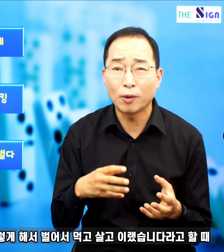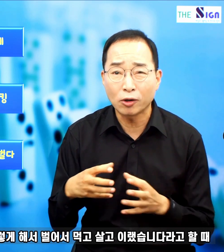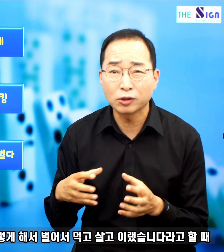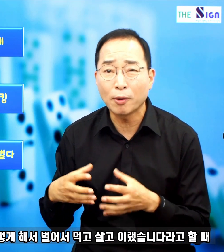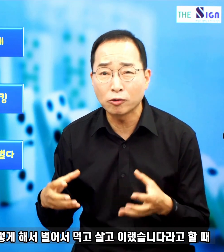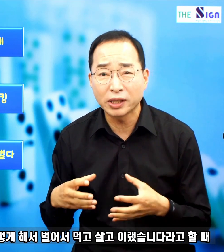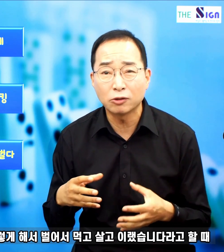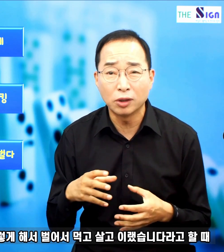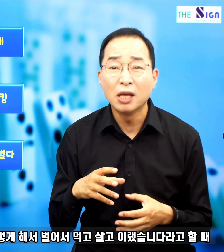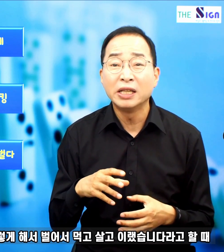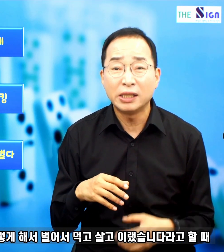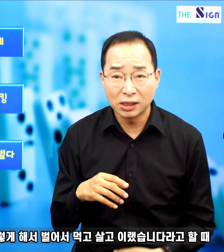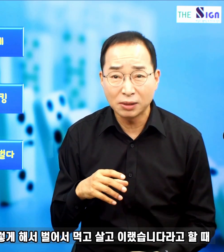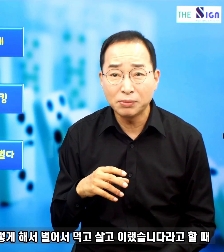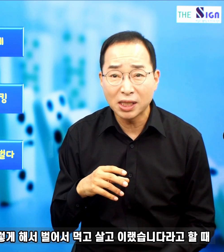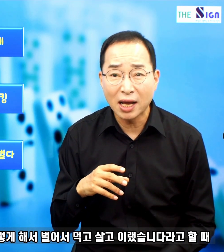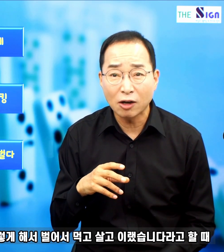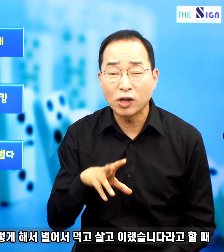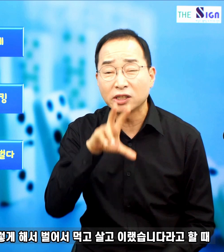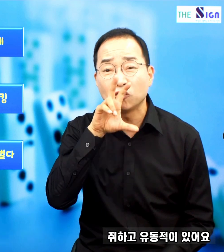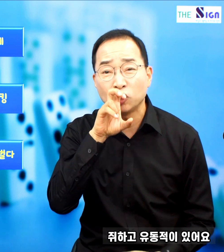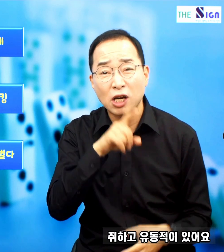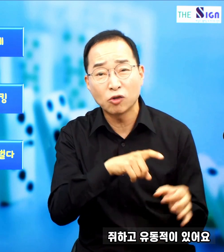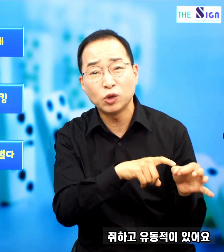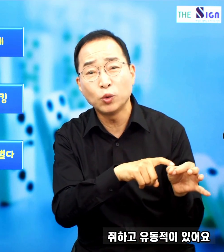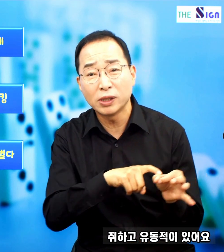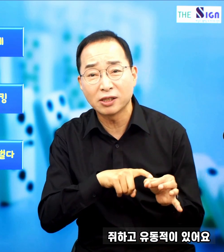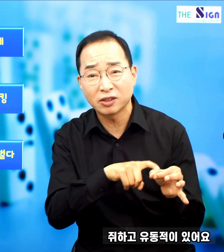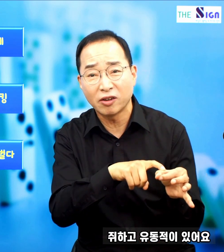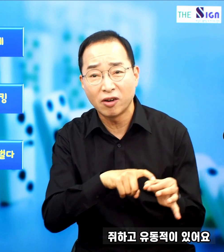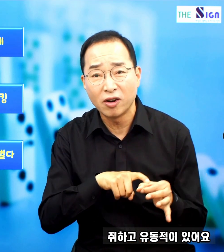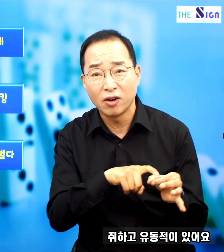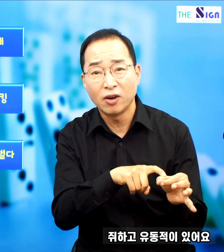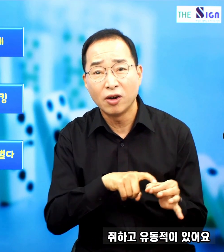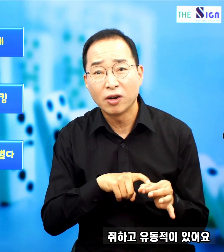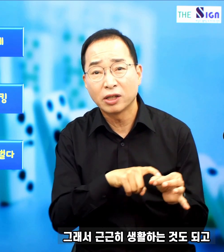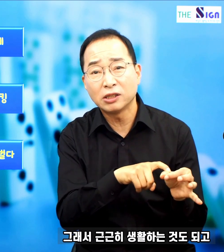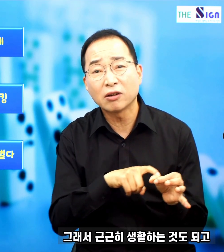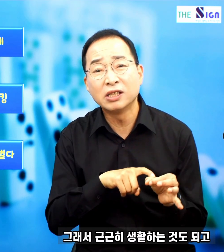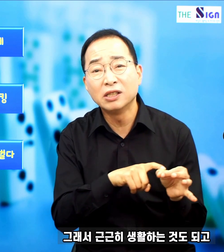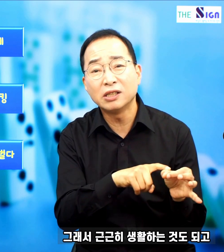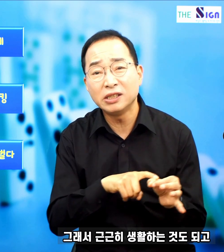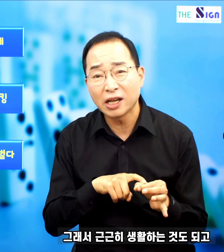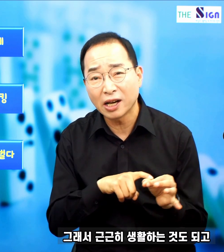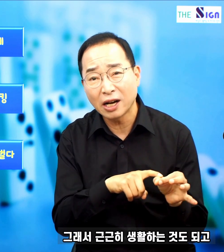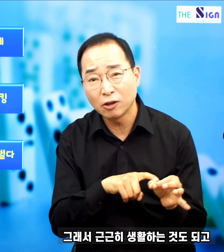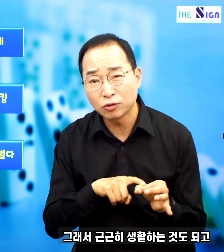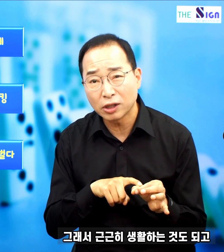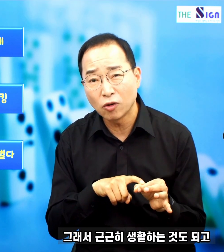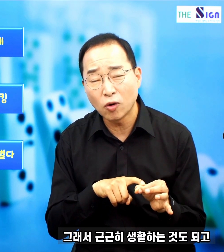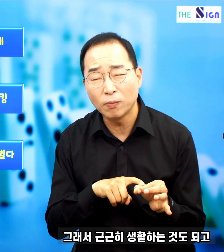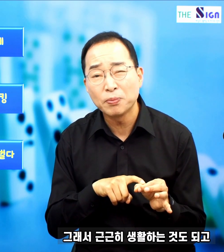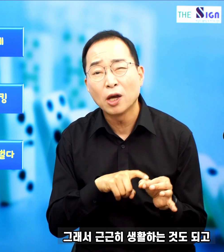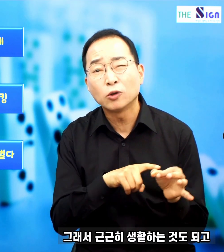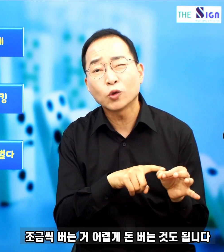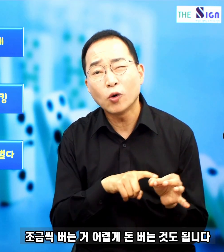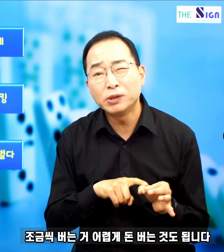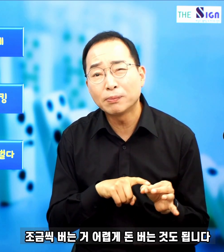벌어서 먹고 살고 이랬습니다라고 할 때 쥐하고 유동력을 써요. 그래서 근근히 생활하는 것도 되고 조금씩 버는